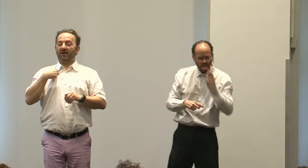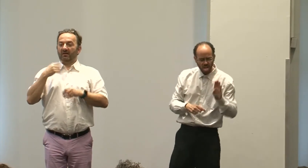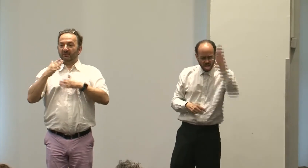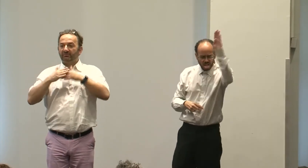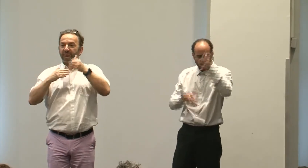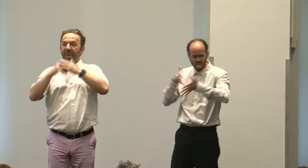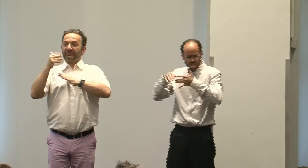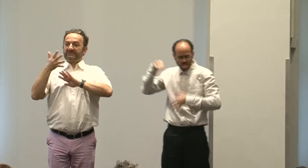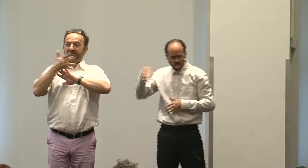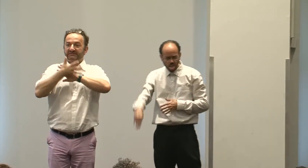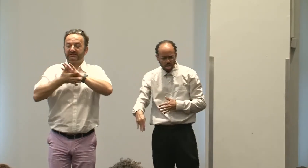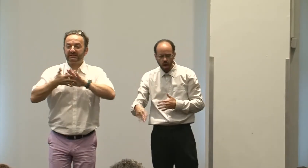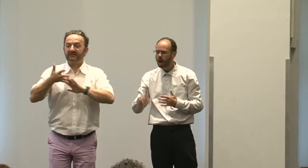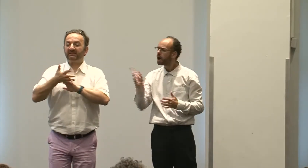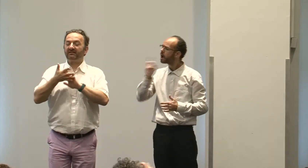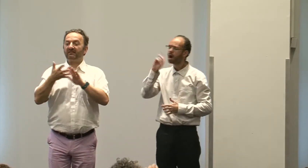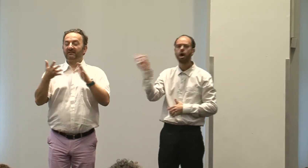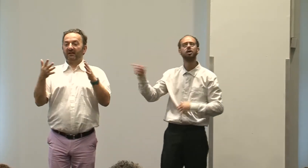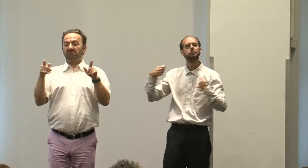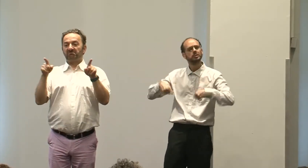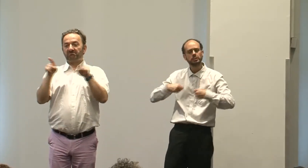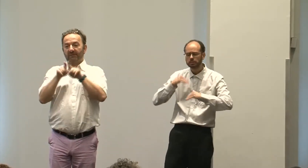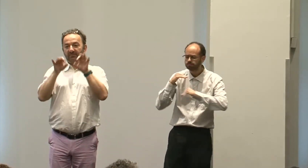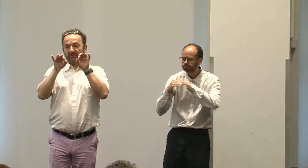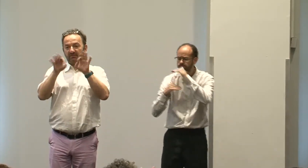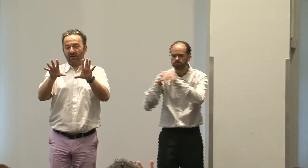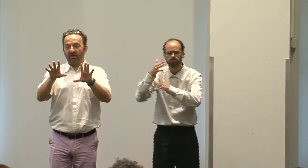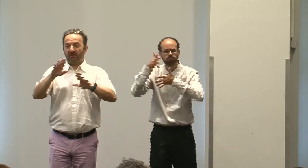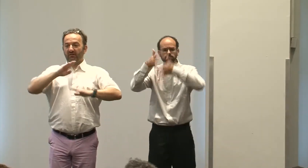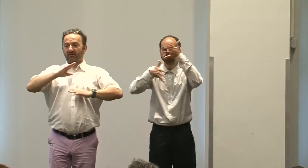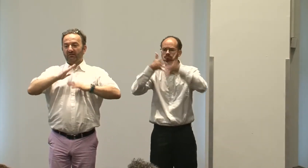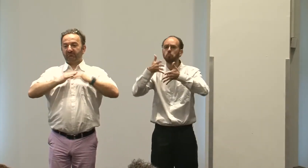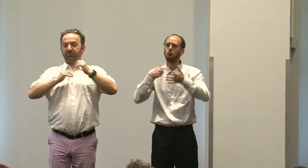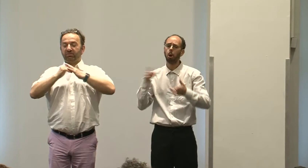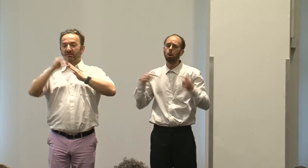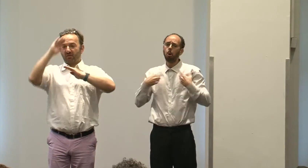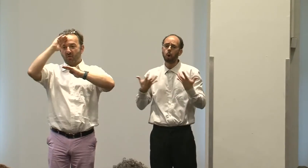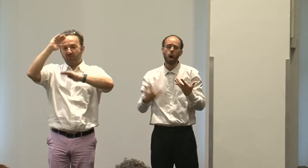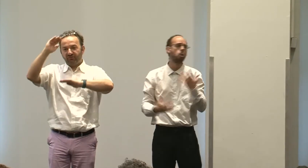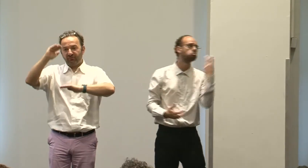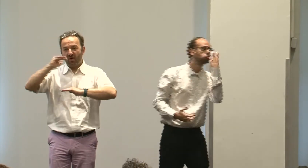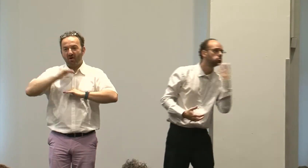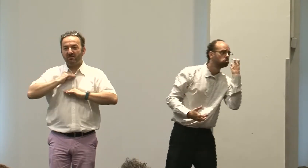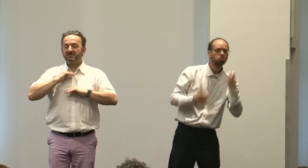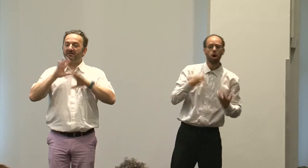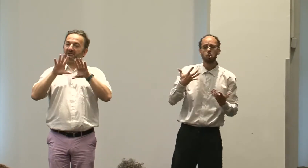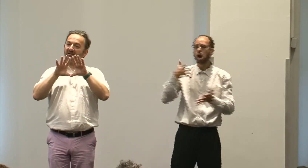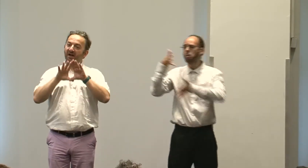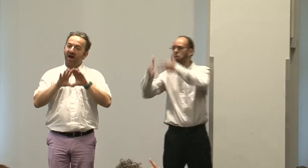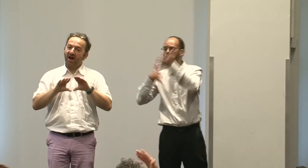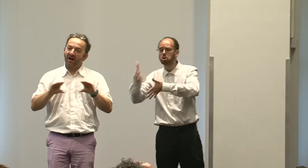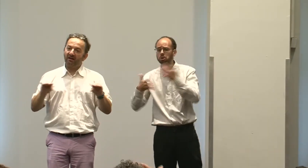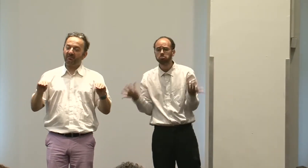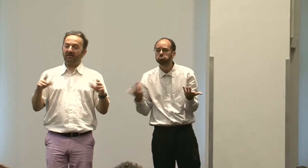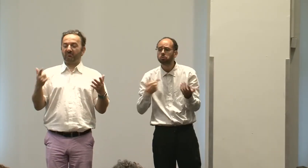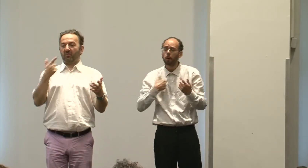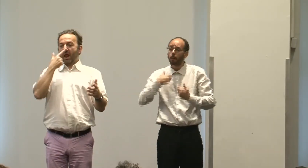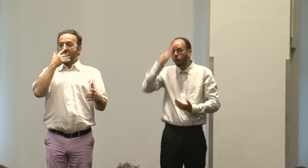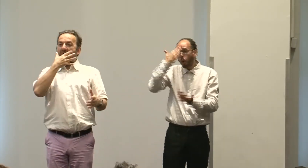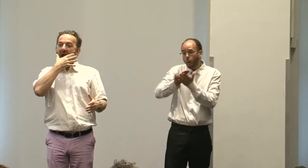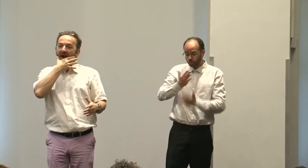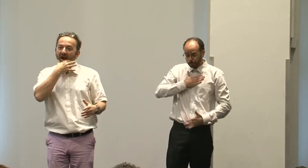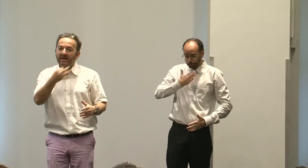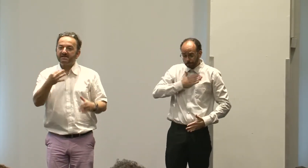prejudicada? Ou se eu oralizasse, a sinalização seria prejudicada? Na verdade, não. Eu queria usar os dois.